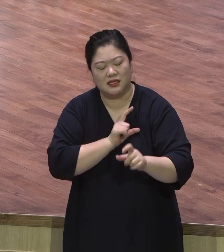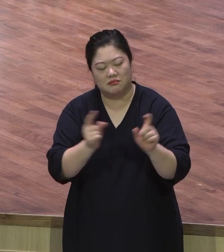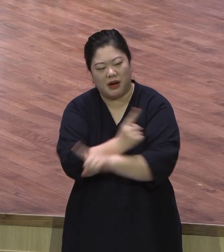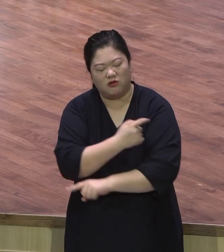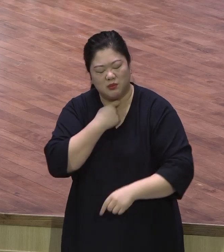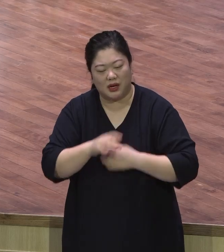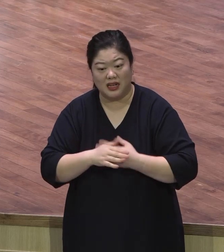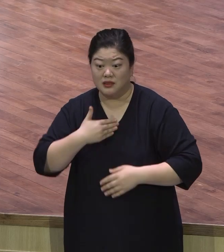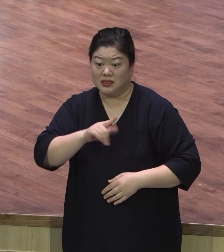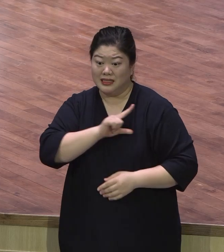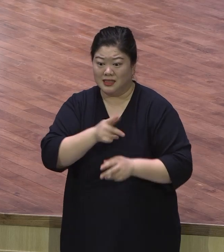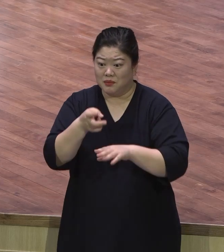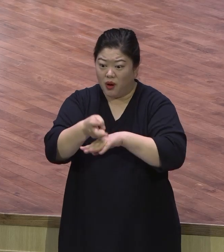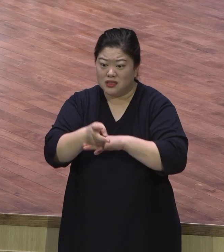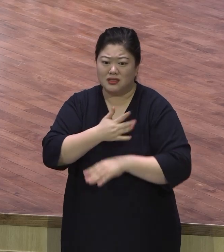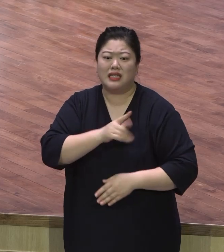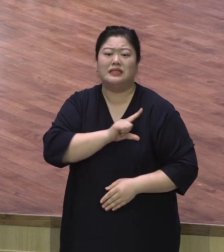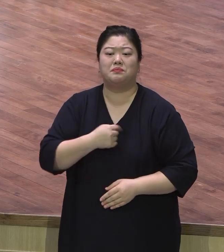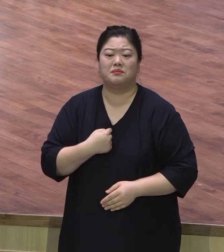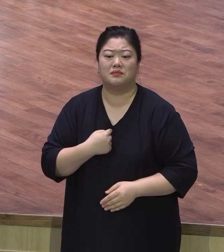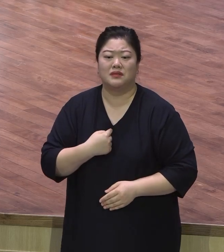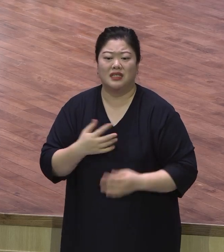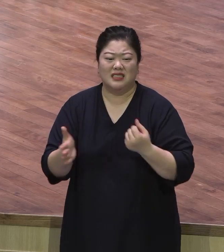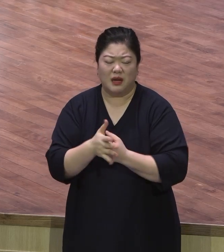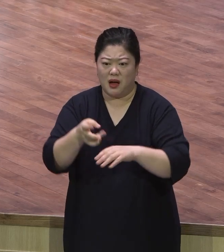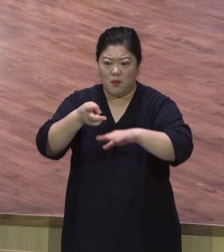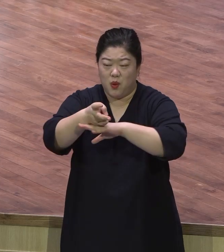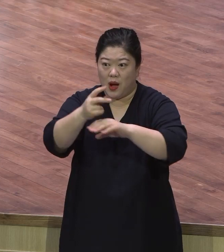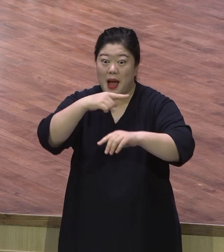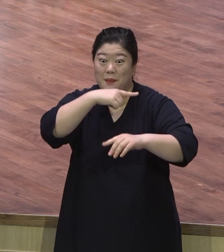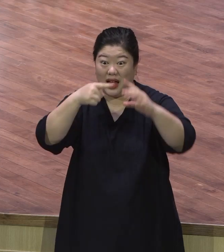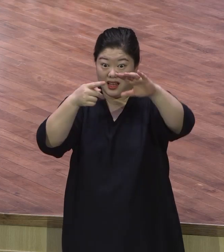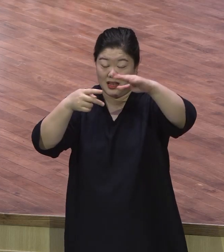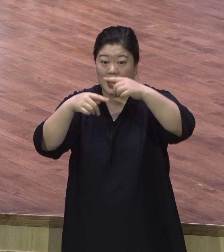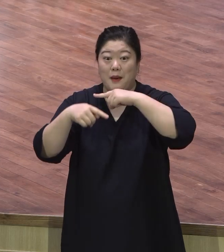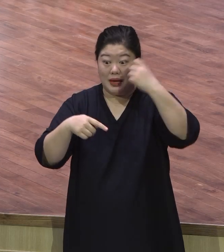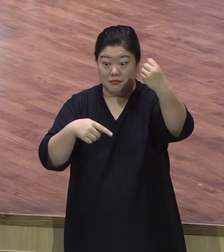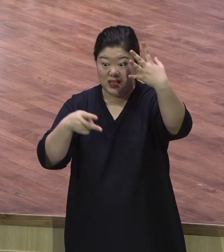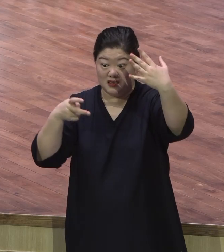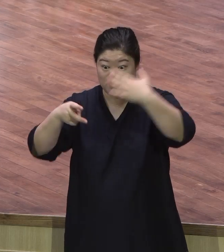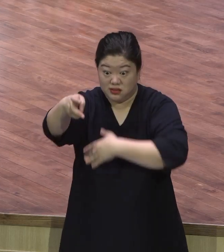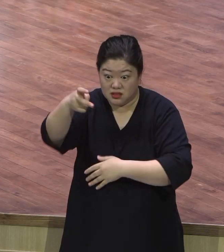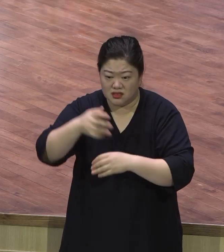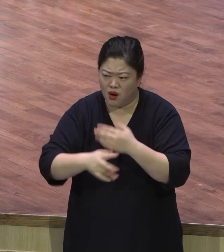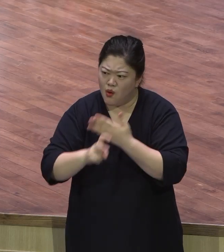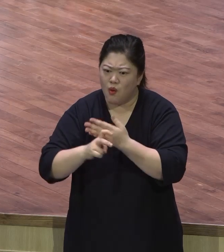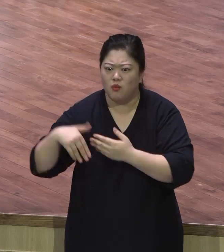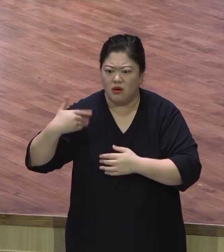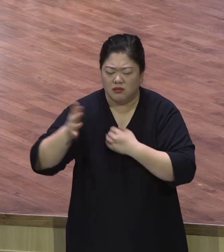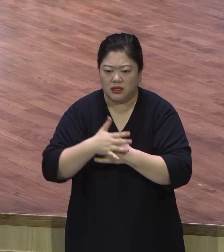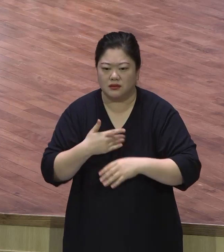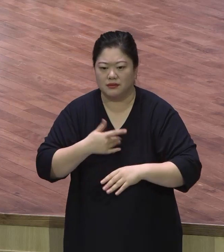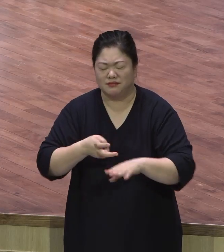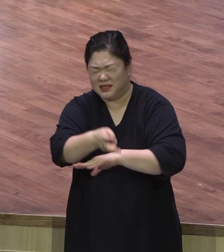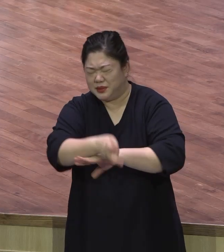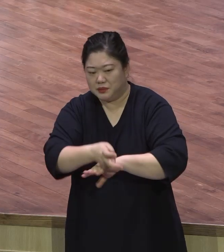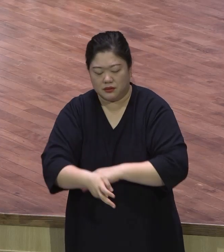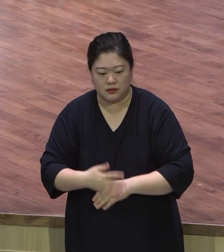맨날 내 이름으로 나와. 내가 맨날 그거 가지고 들고 오면 또 세금 되고. 어떻게 그걸 위반을 많이 하는지 몰라.